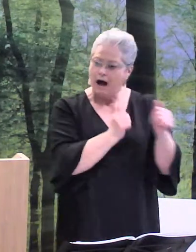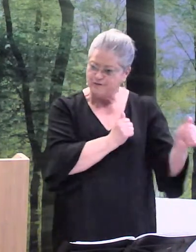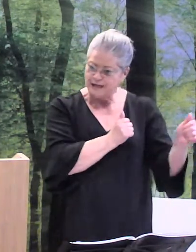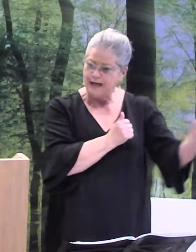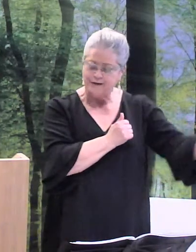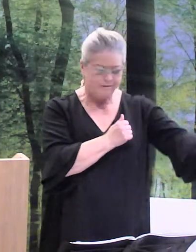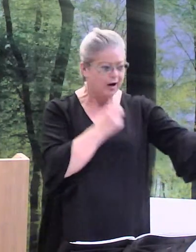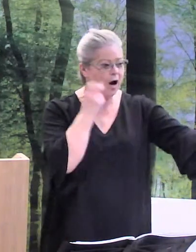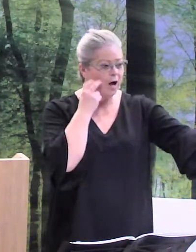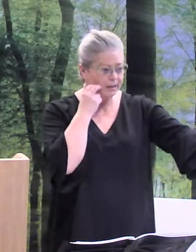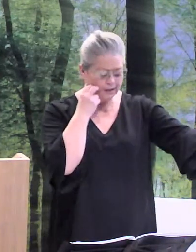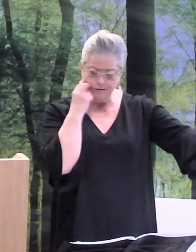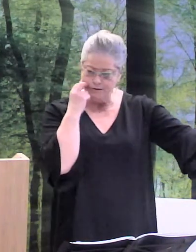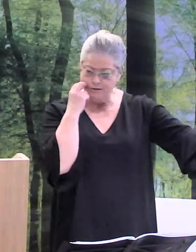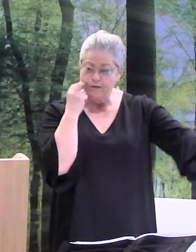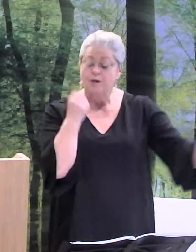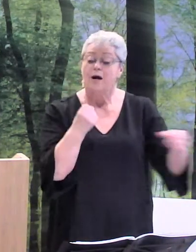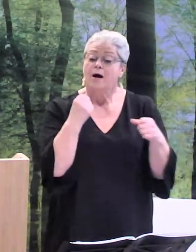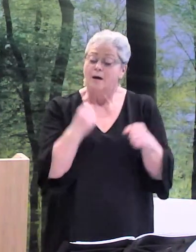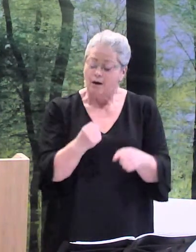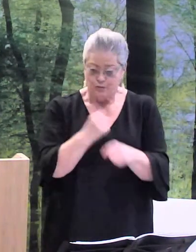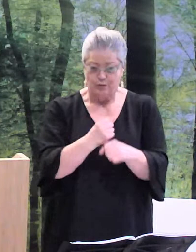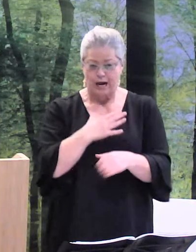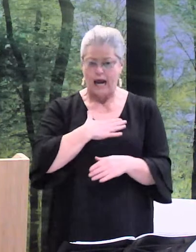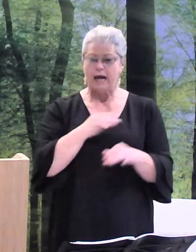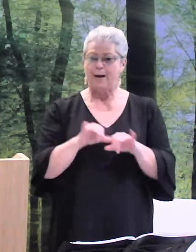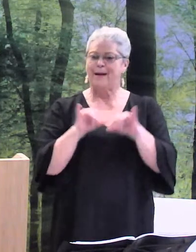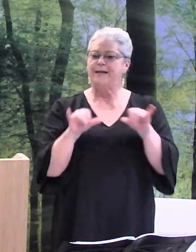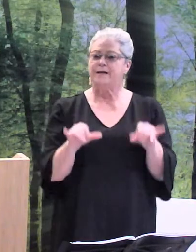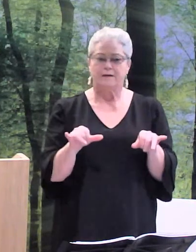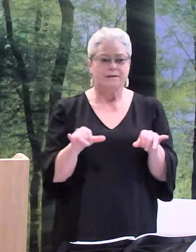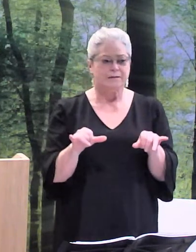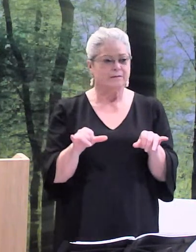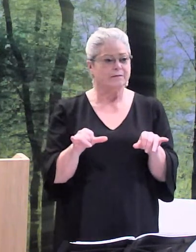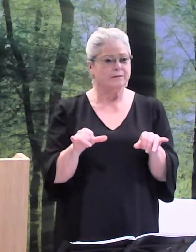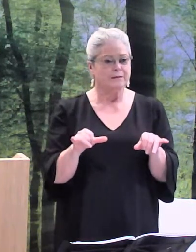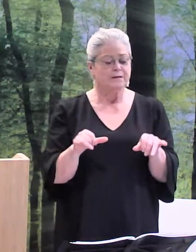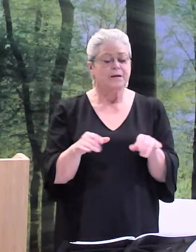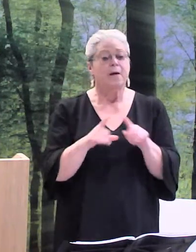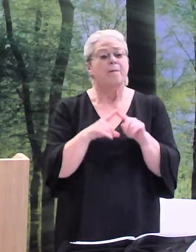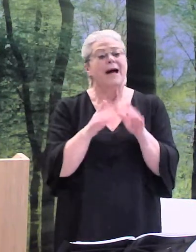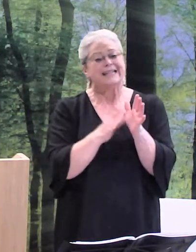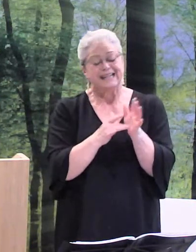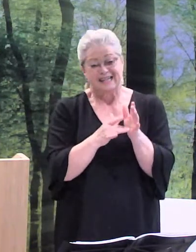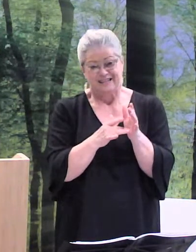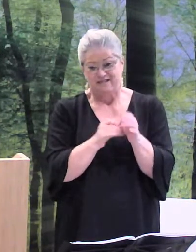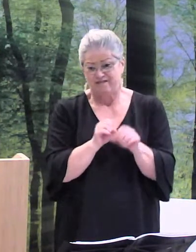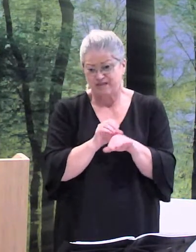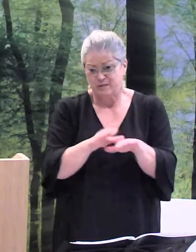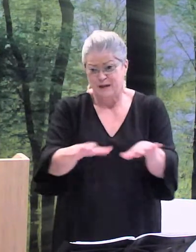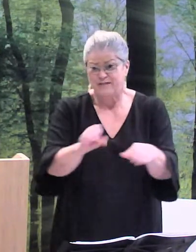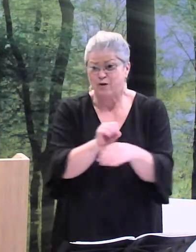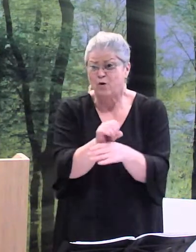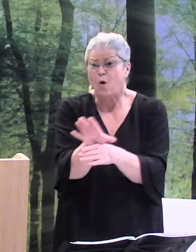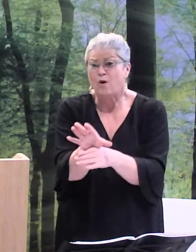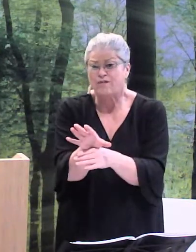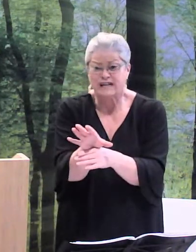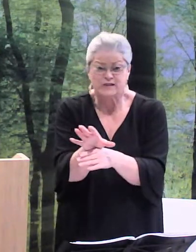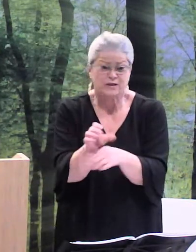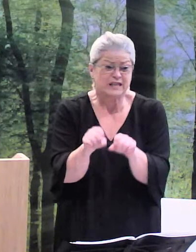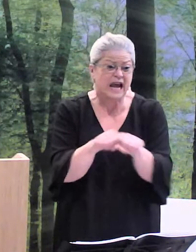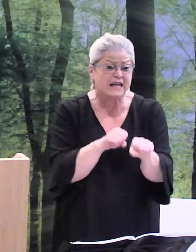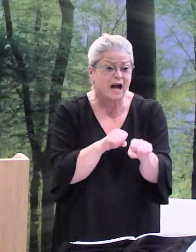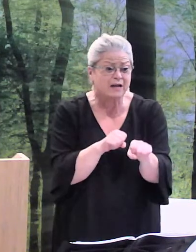van Henri. U kan dit doen op uw eigen manier. Maar om de reden van het verspreiding van het coronavirus tegen te